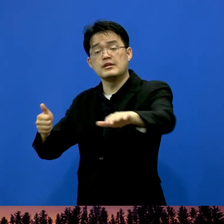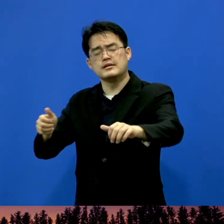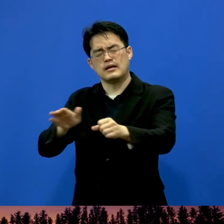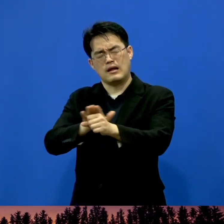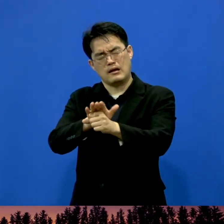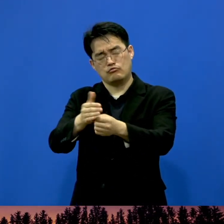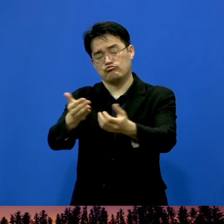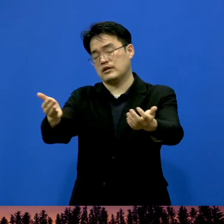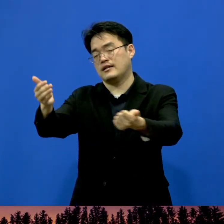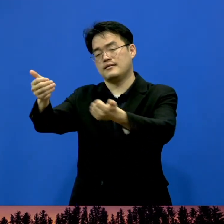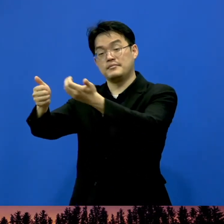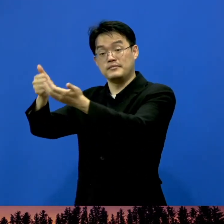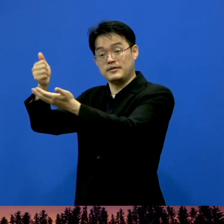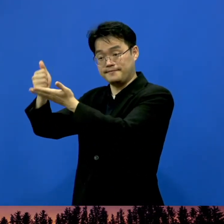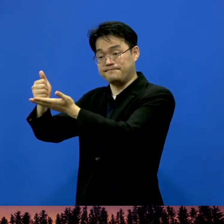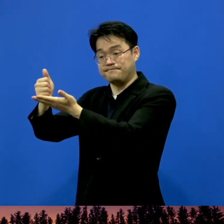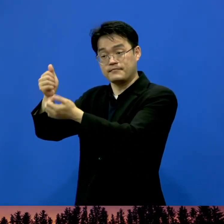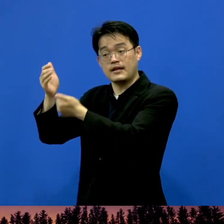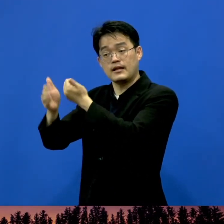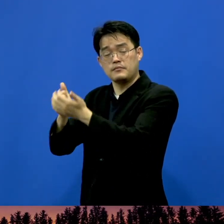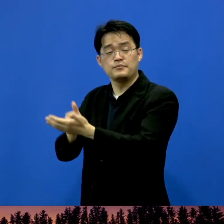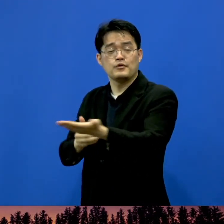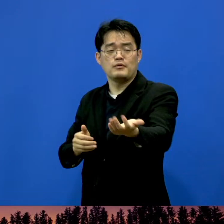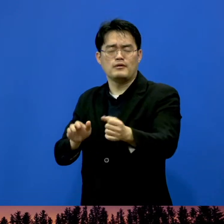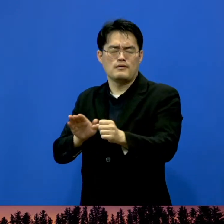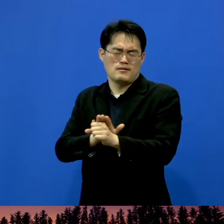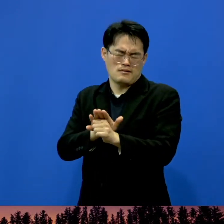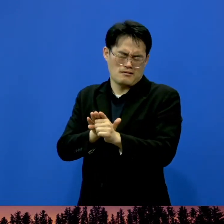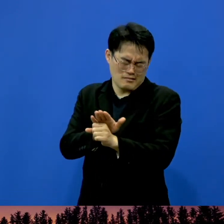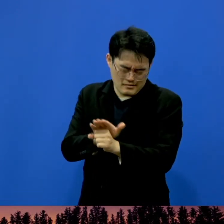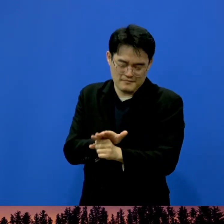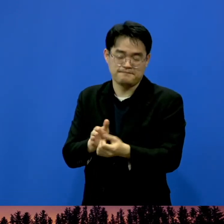분이에요. 하나님 우리를 너무 사랑하시는 분이에요.